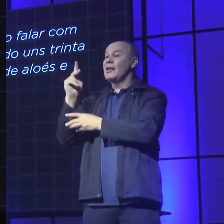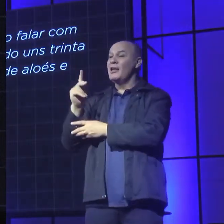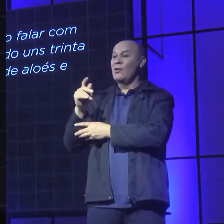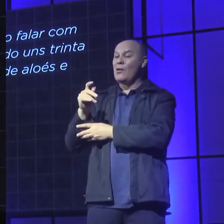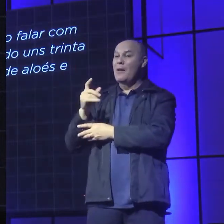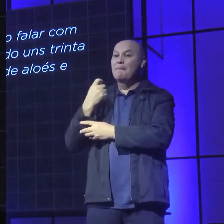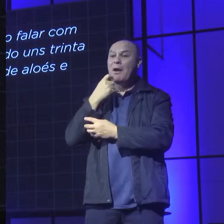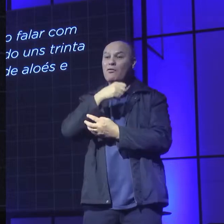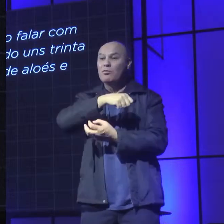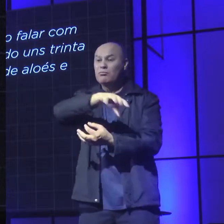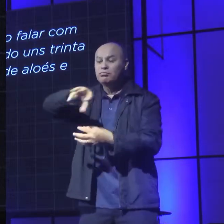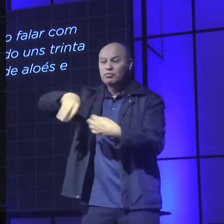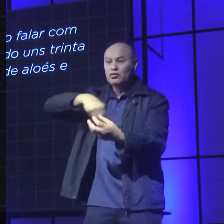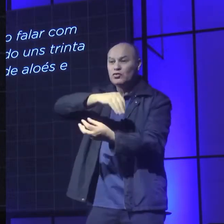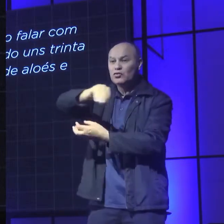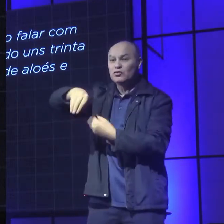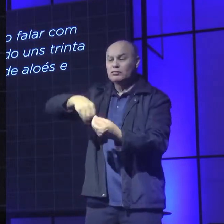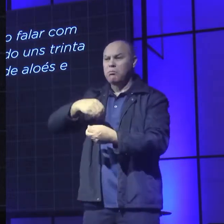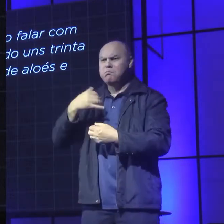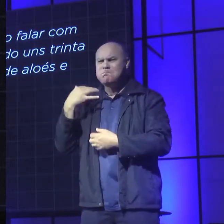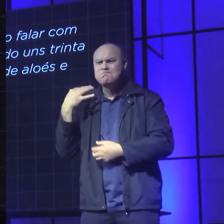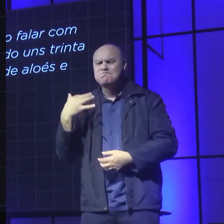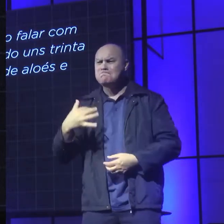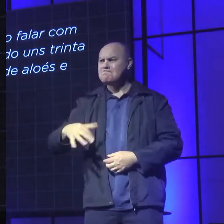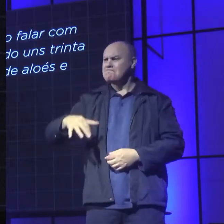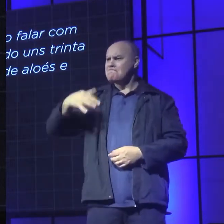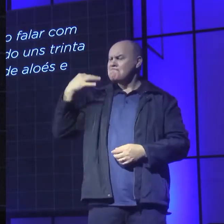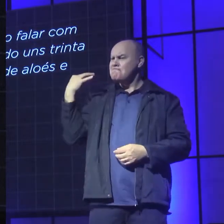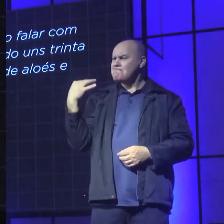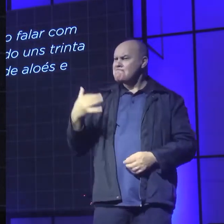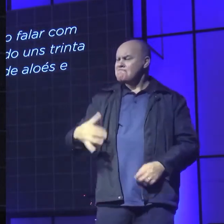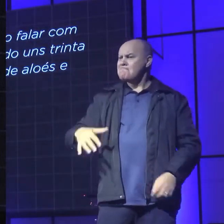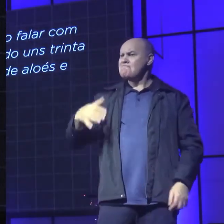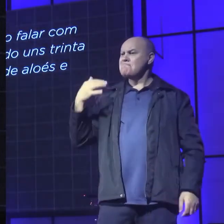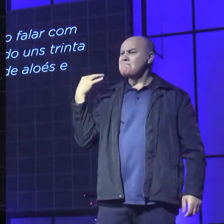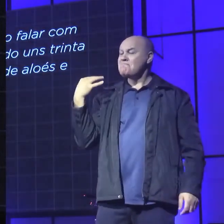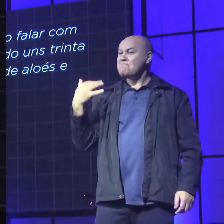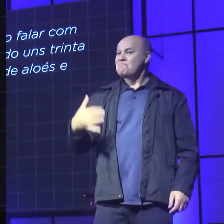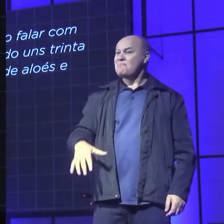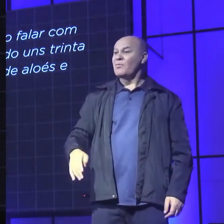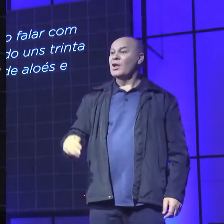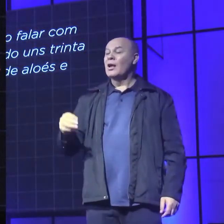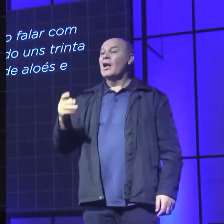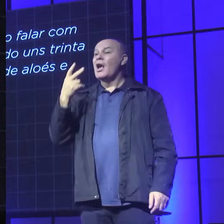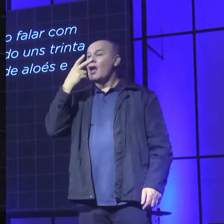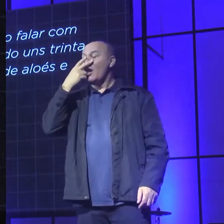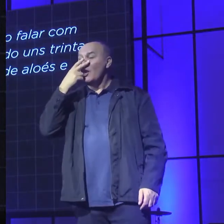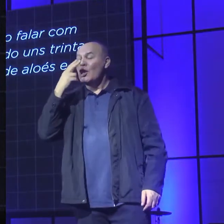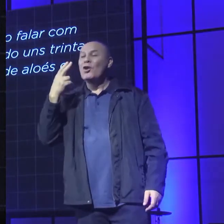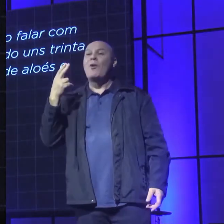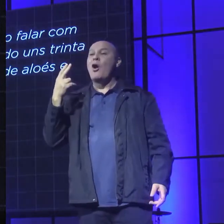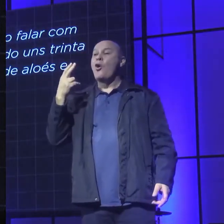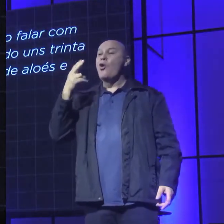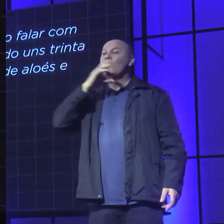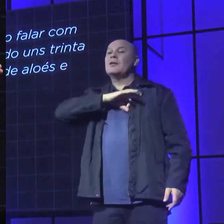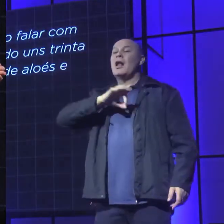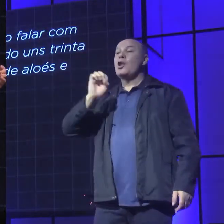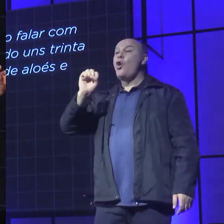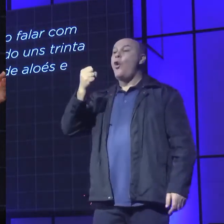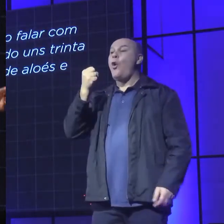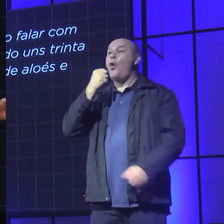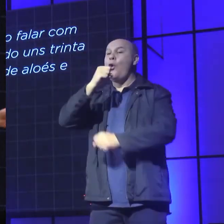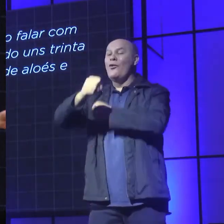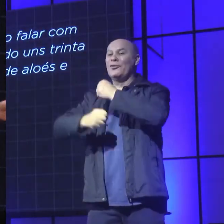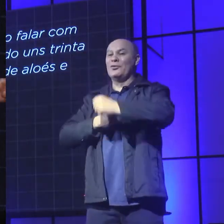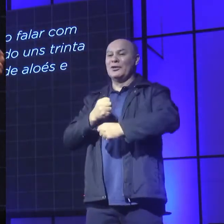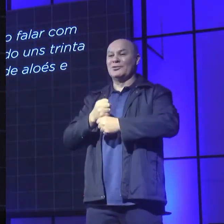Alguns dizem que valia de 8 anos do salário de um trabalhador, e outros chegam a